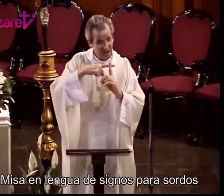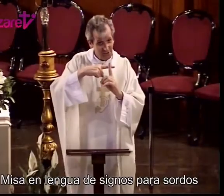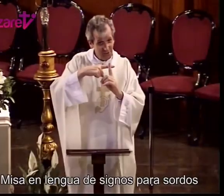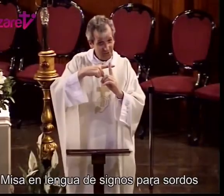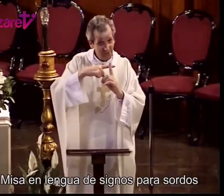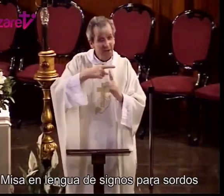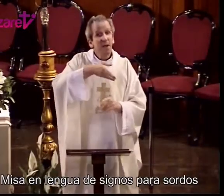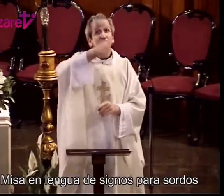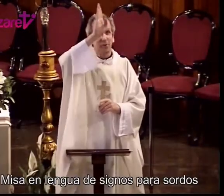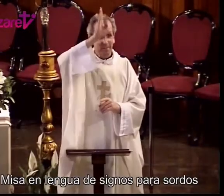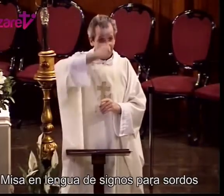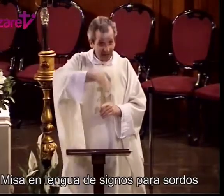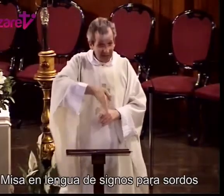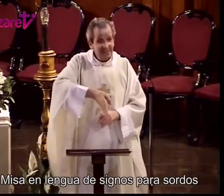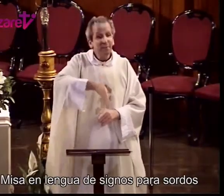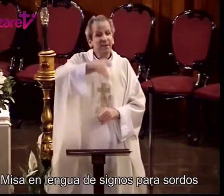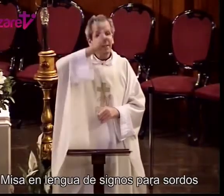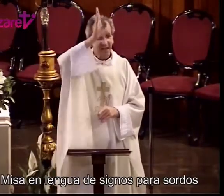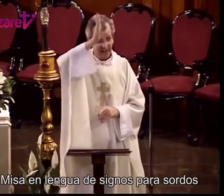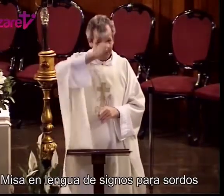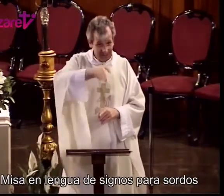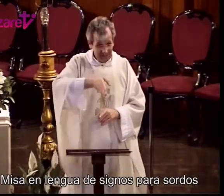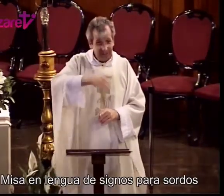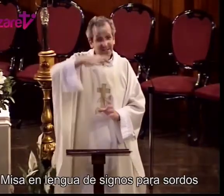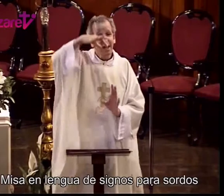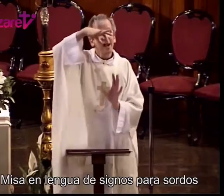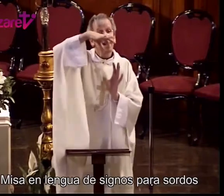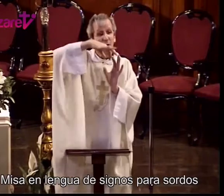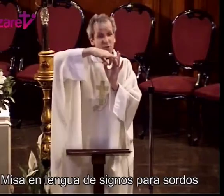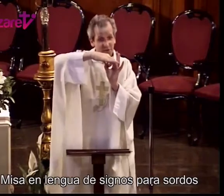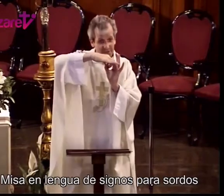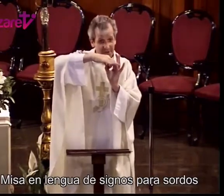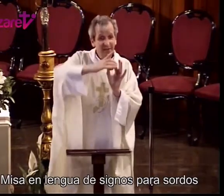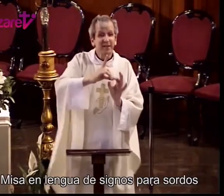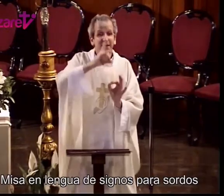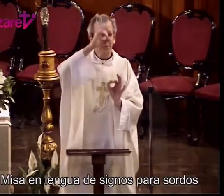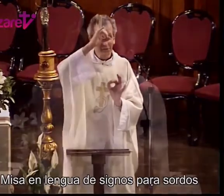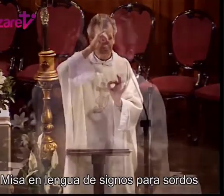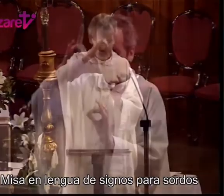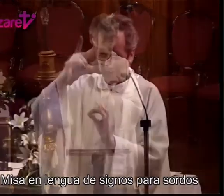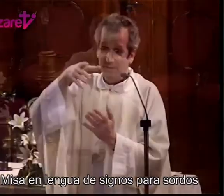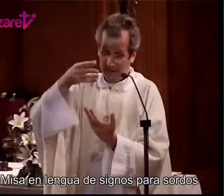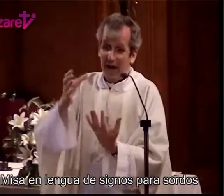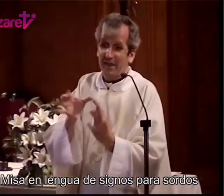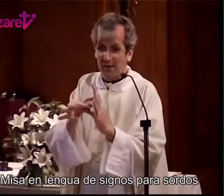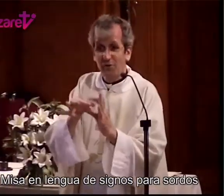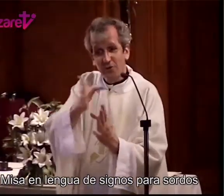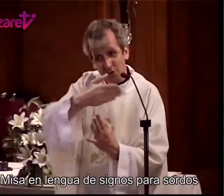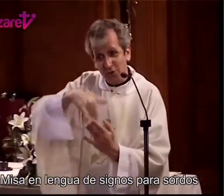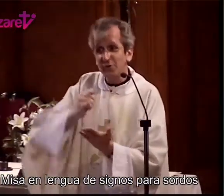cruz, pero también esa vertical, que es la unión que Dios hace con nosotros